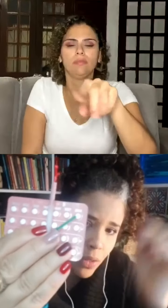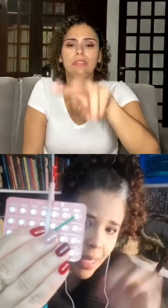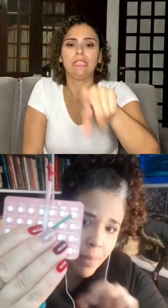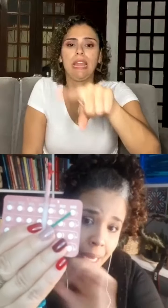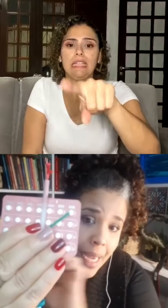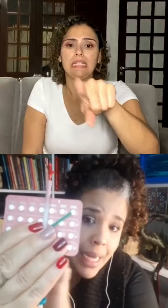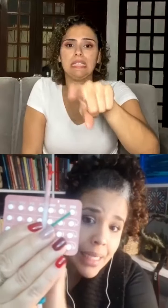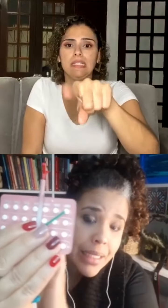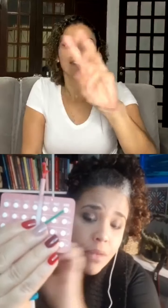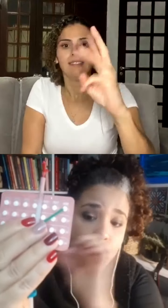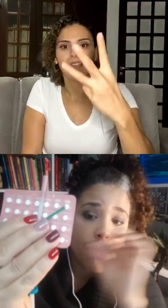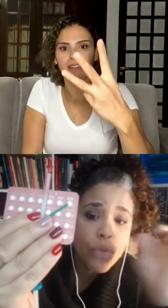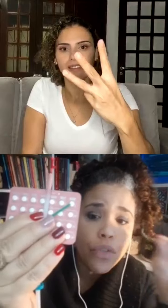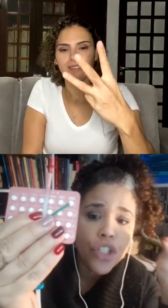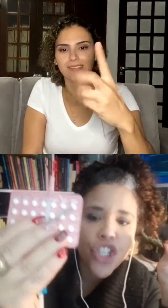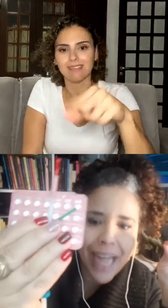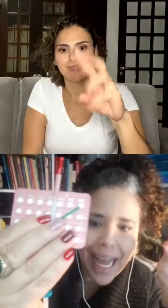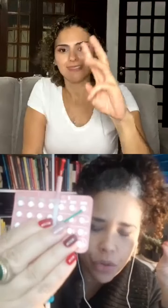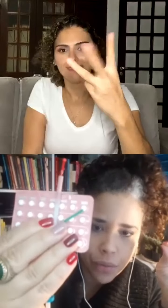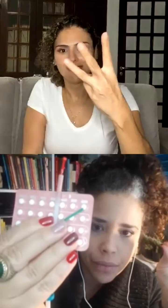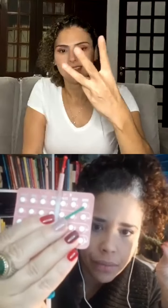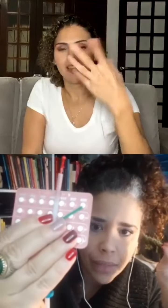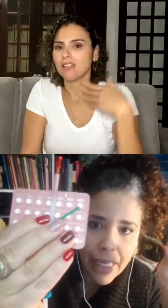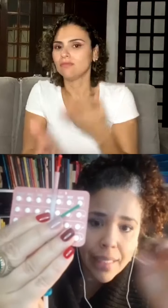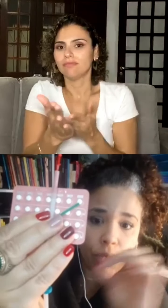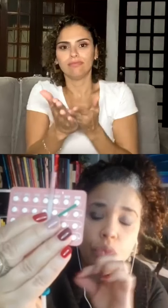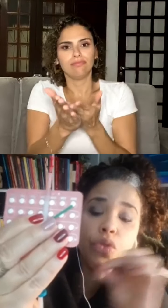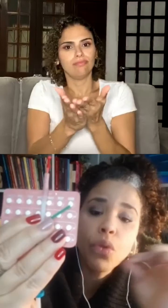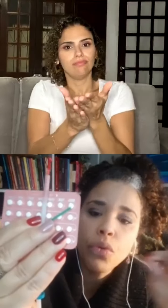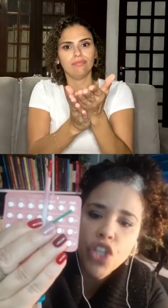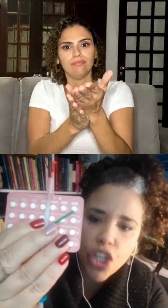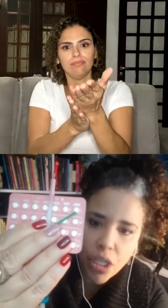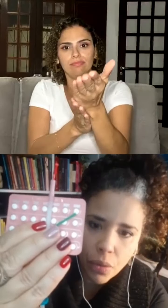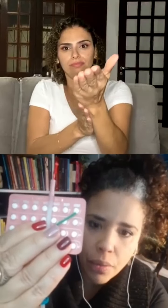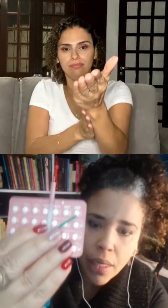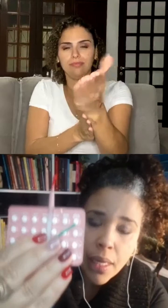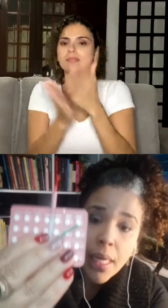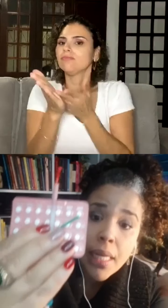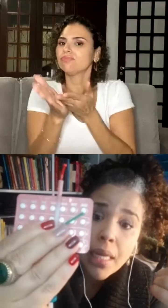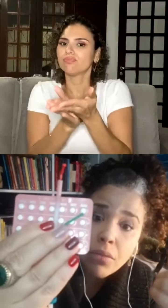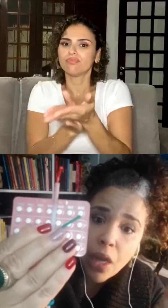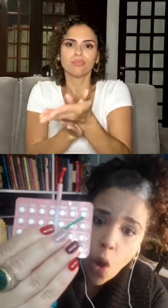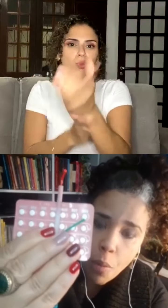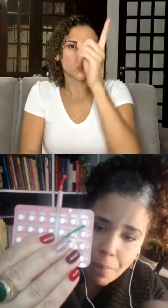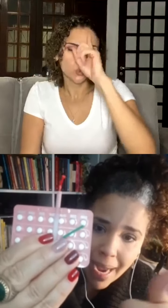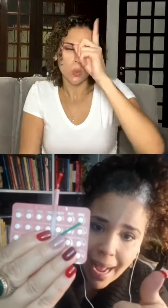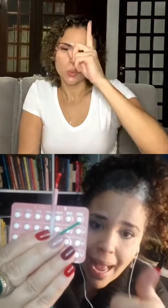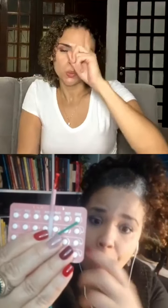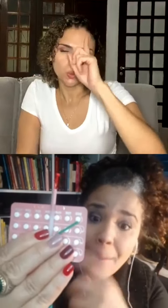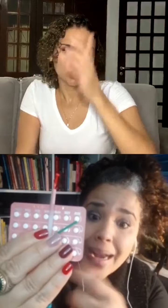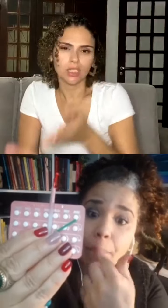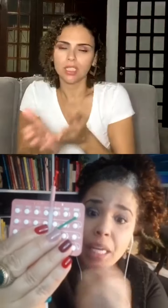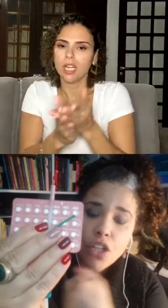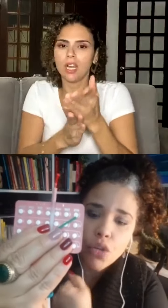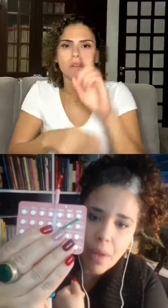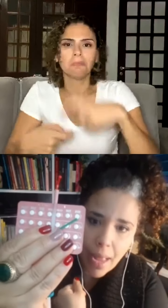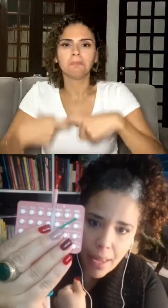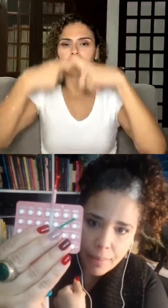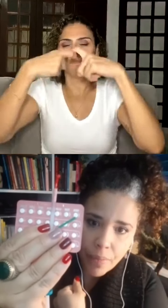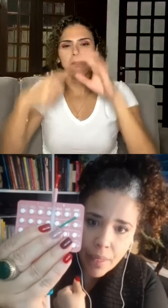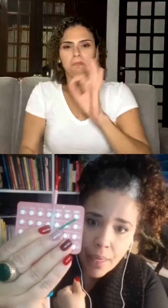progesterona, eles são de uso direto, eles são de uso contínuo. Não tem como parar para